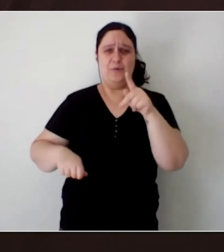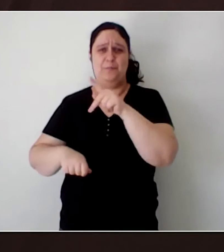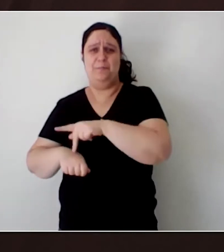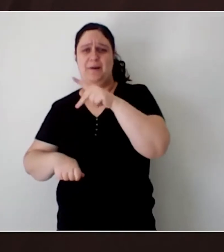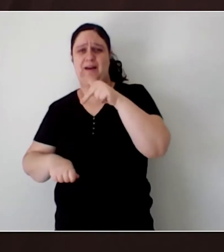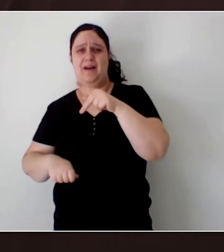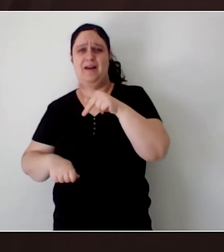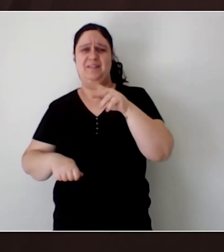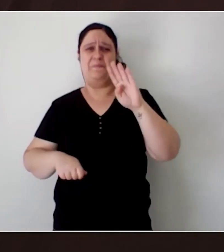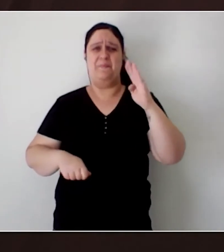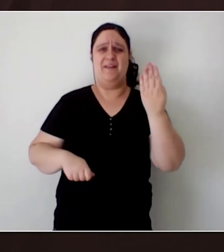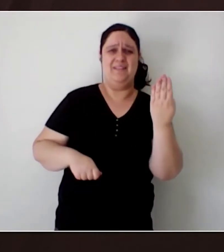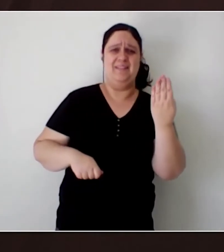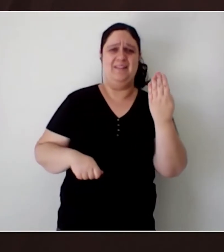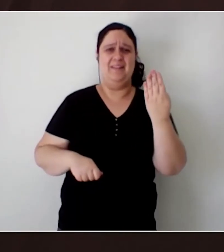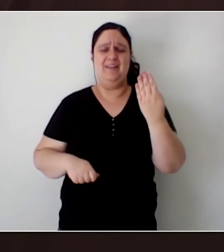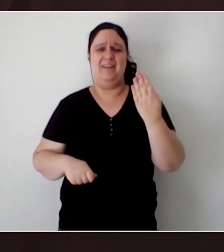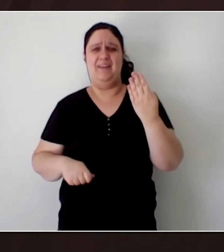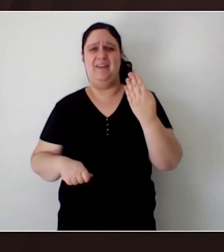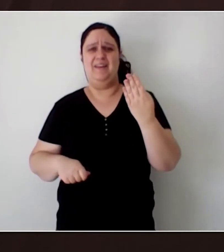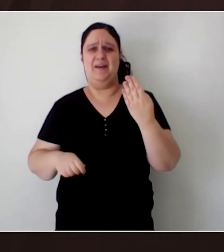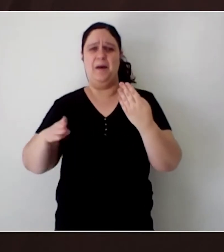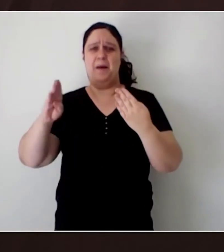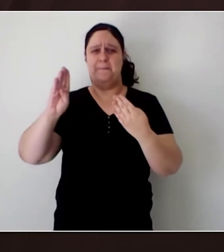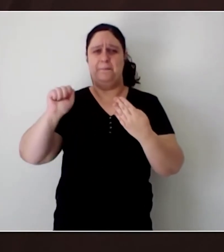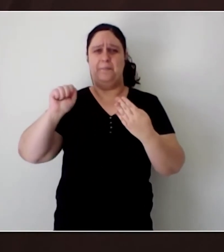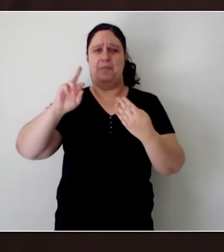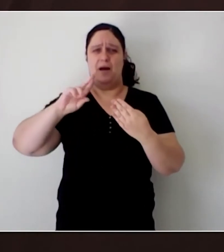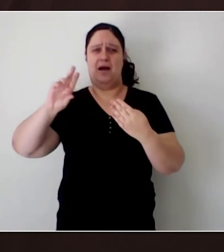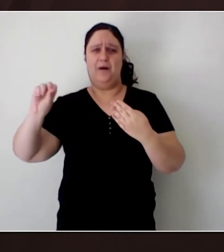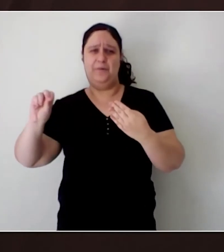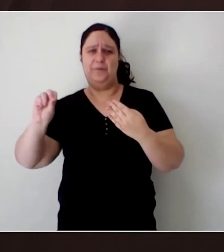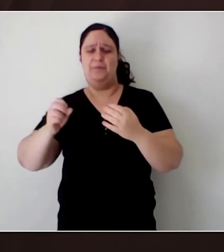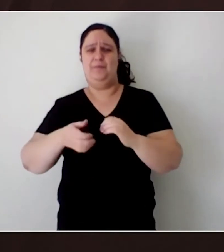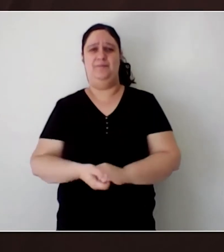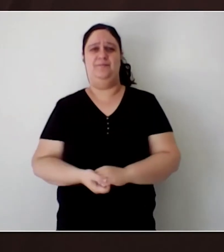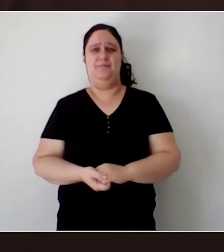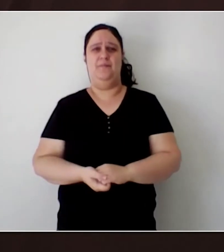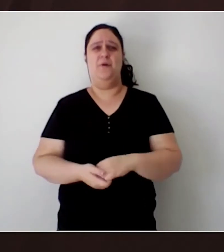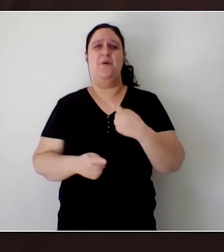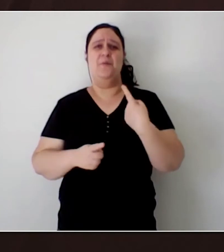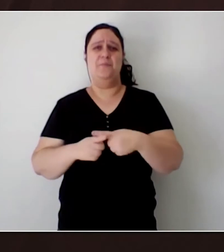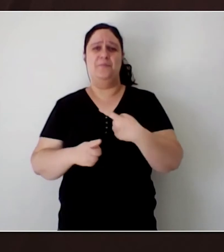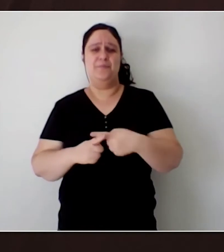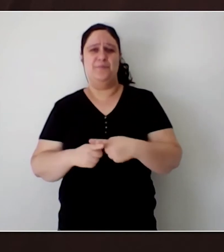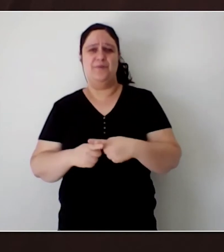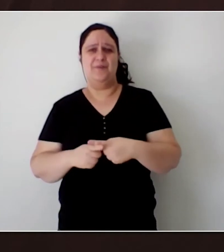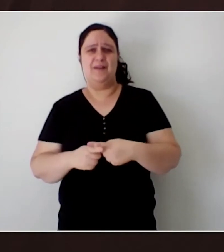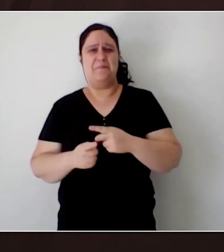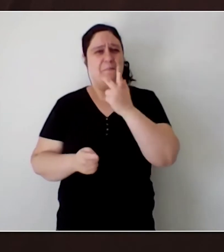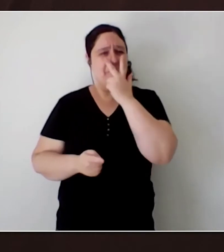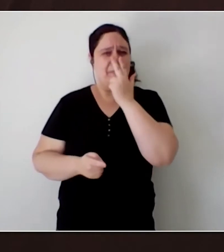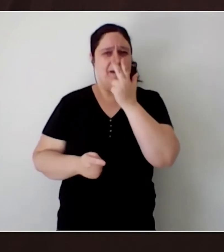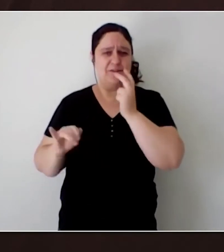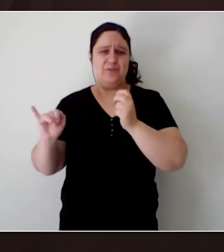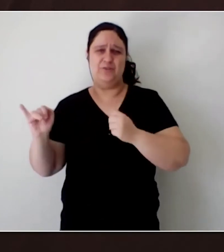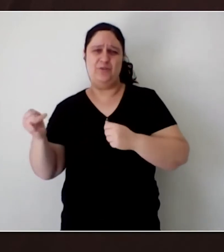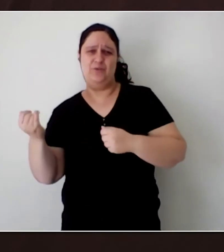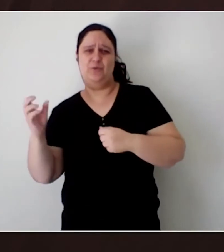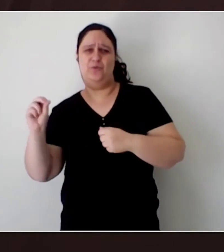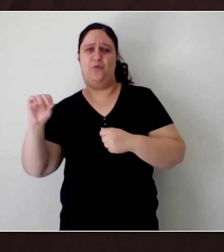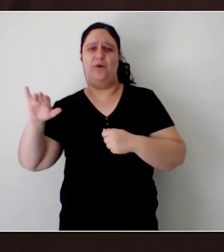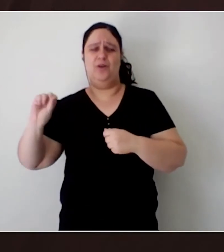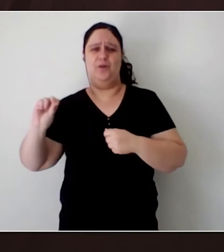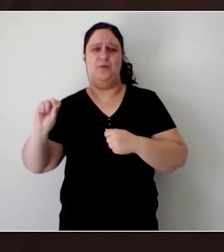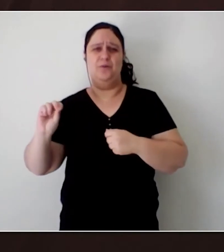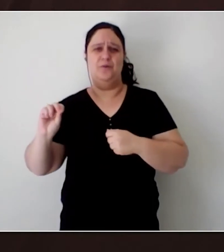especialistas, pois o joio é muito parecido com o trigo. Antes de dar fruto, quem edifica com ouro, prata ou pedras preciosas, a